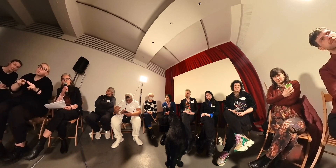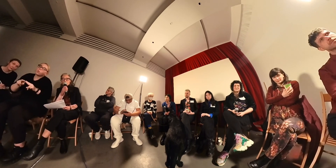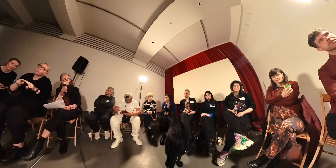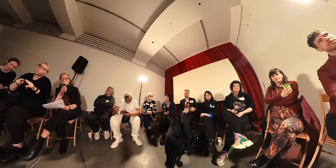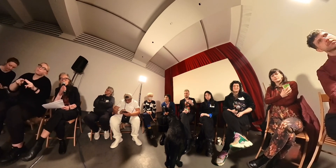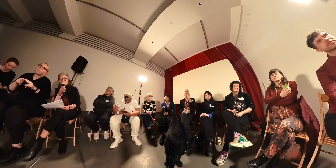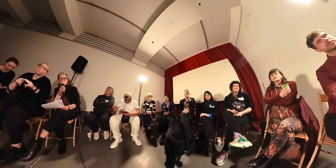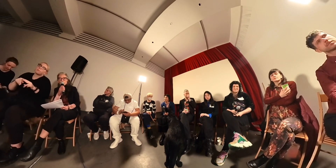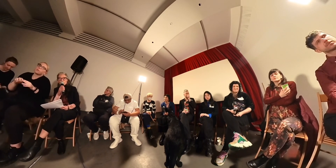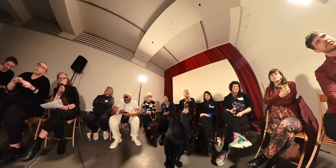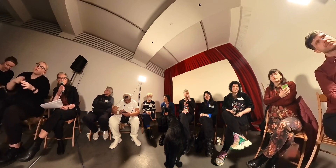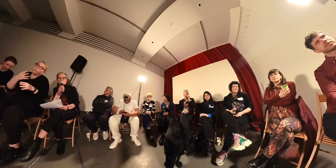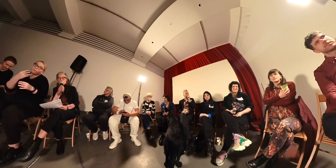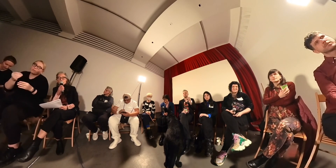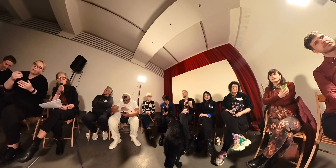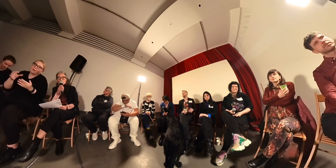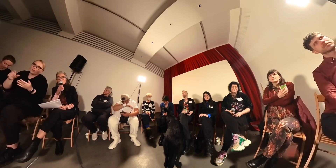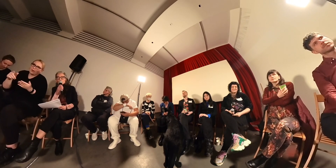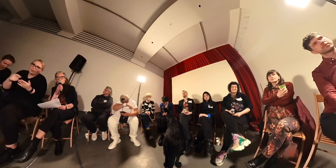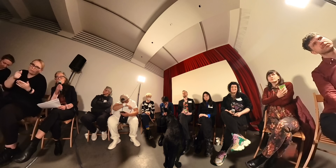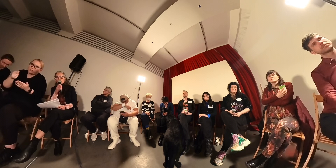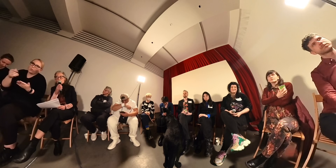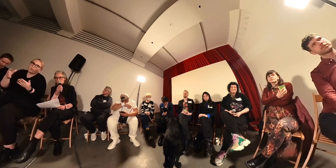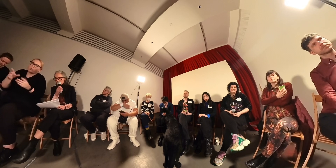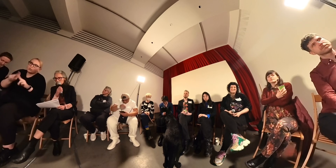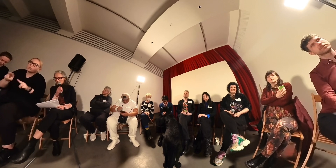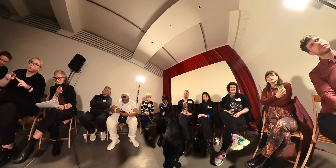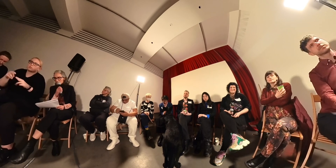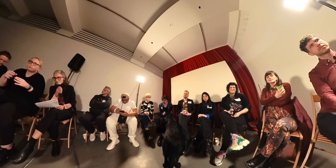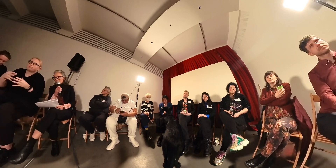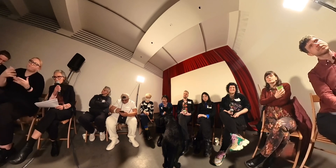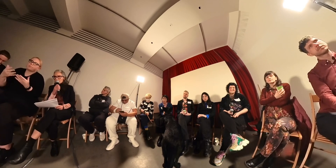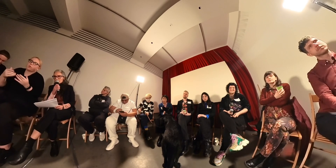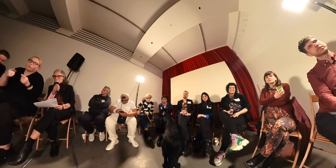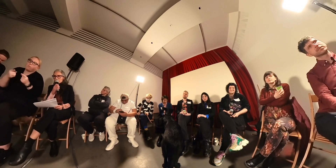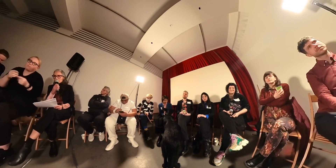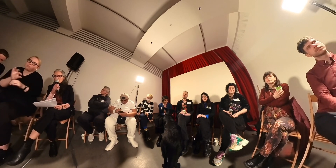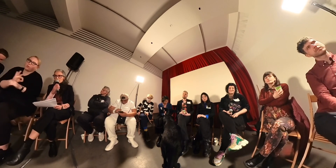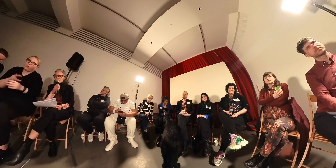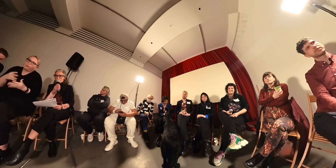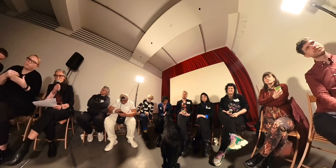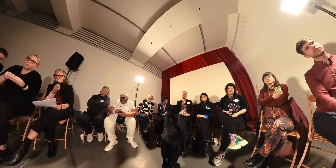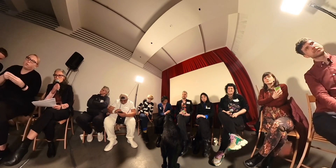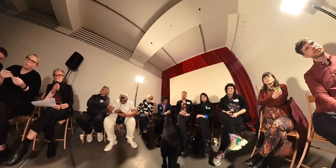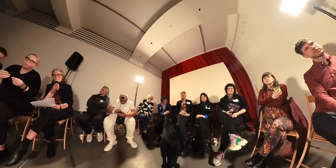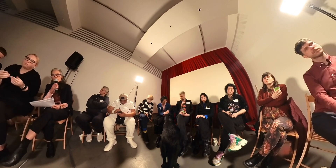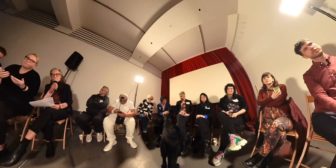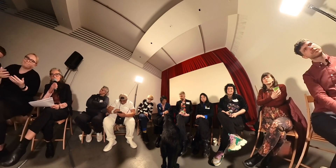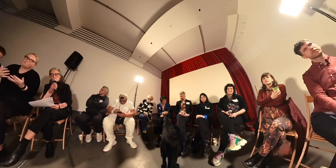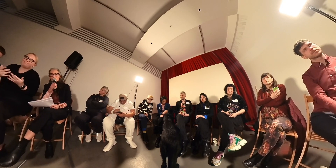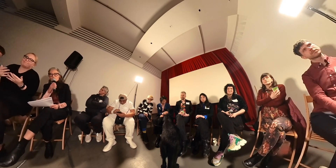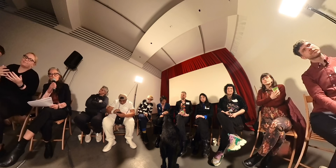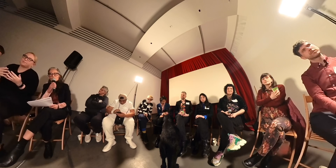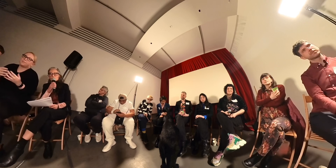potenciál jako k nějakým pozitivnímu závěru nebo message. A zároveň vlastně jste se